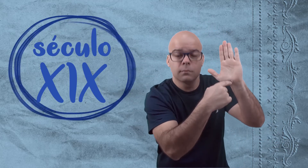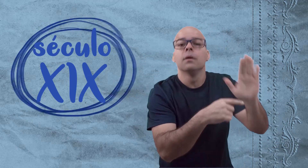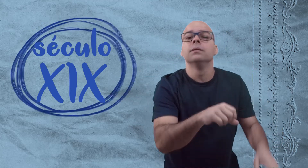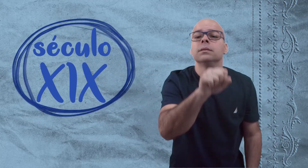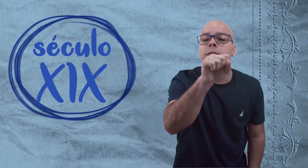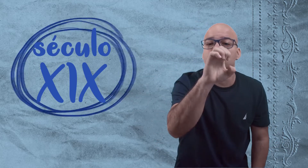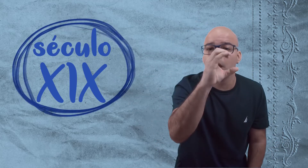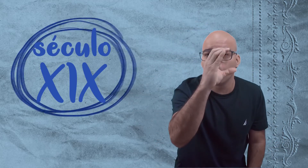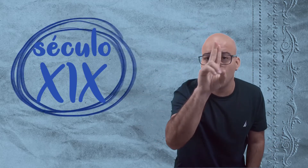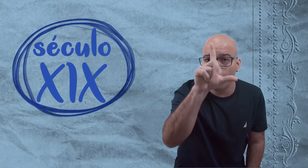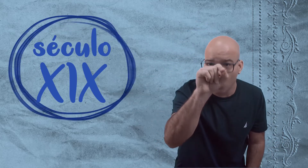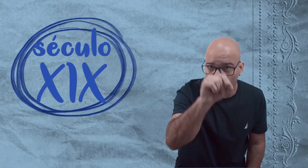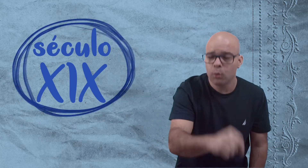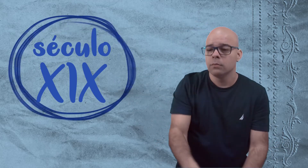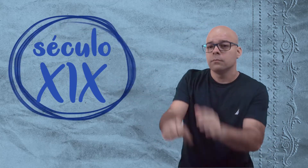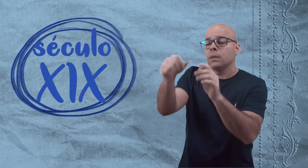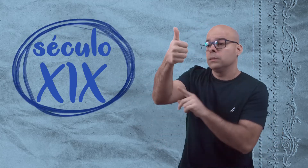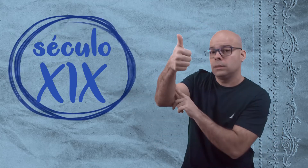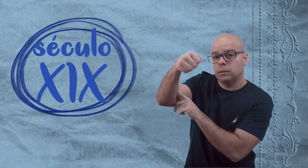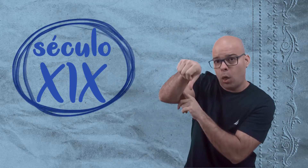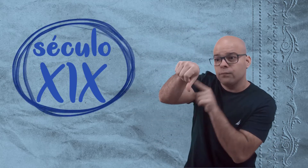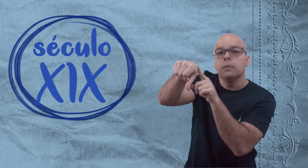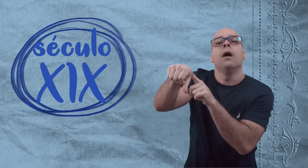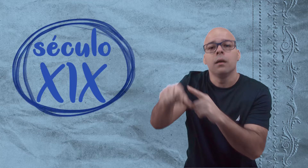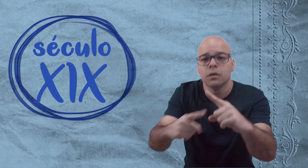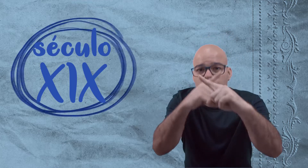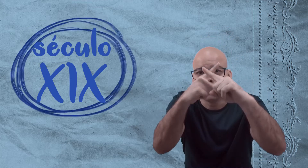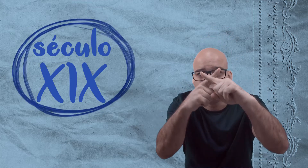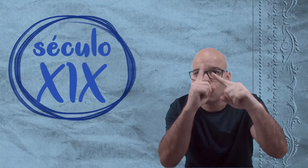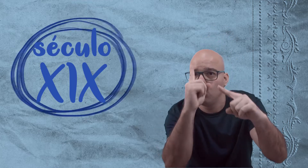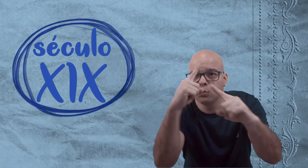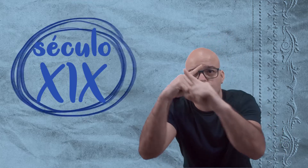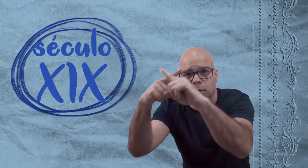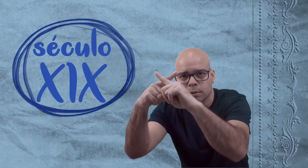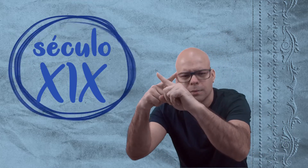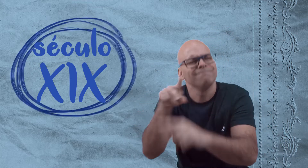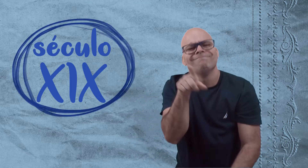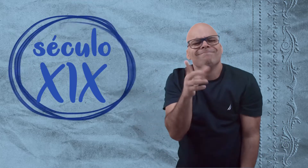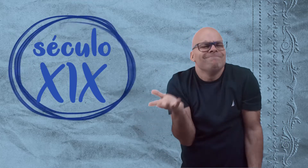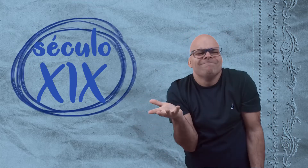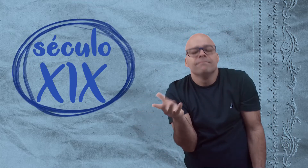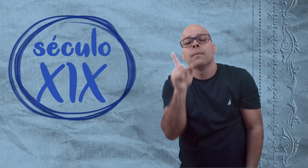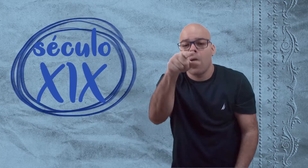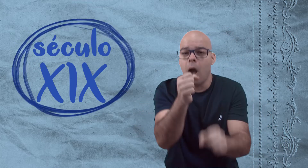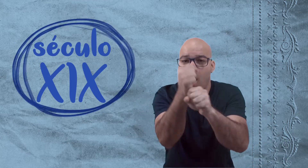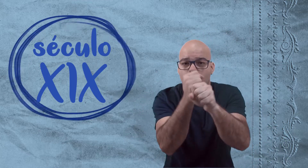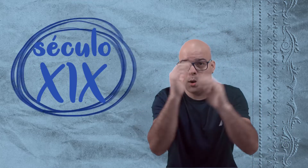sinal de século, e 19, assim, em números romanos. O que significa? O século